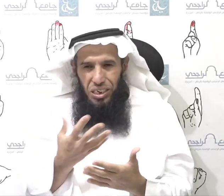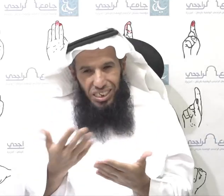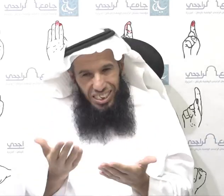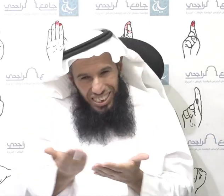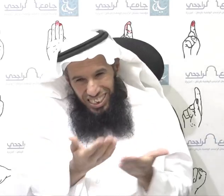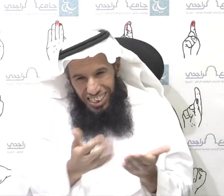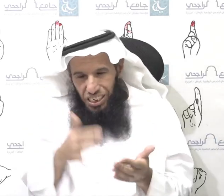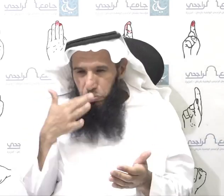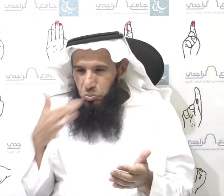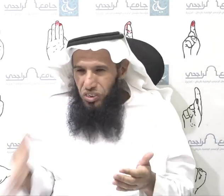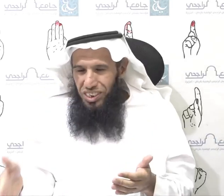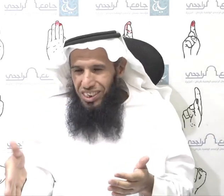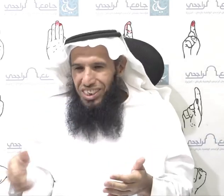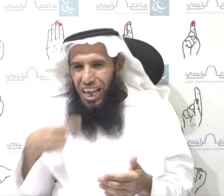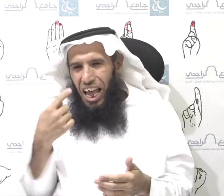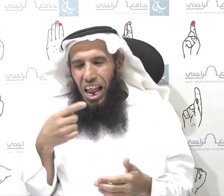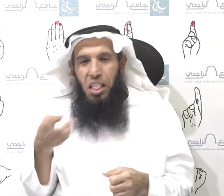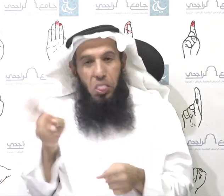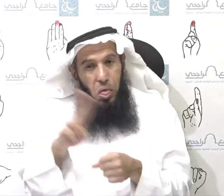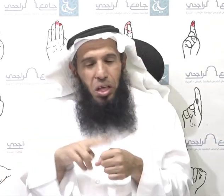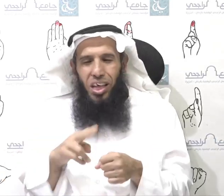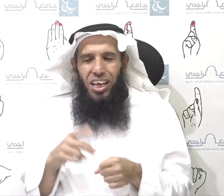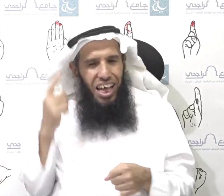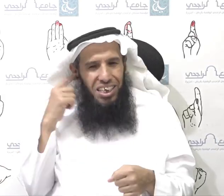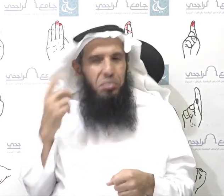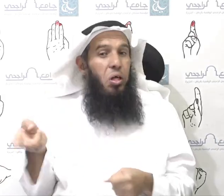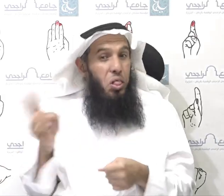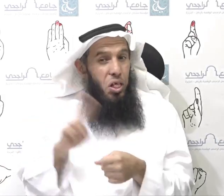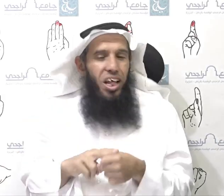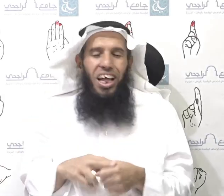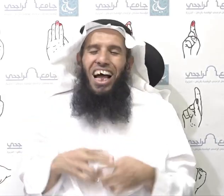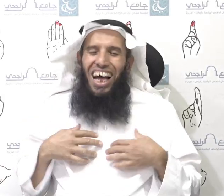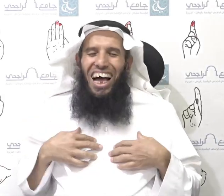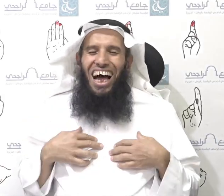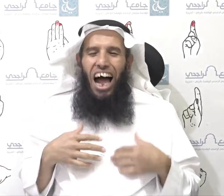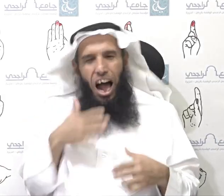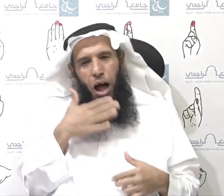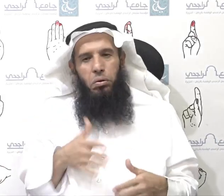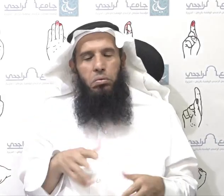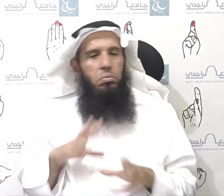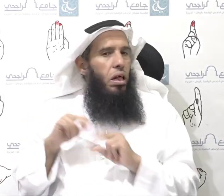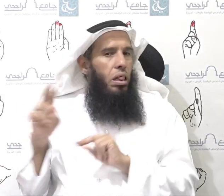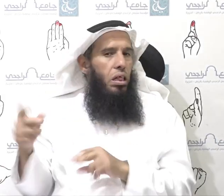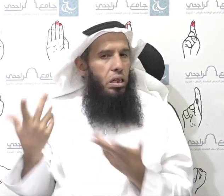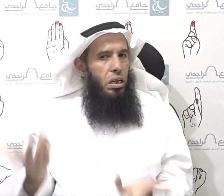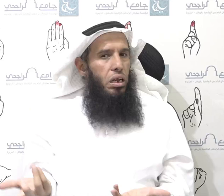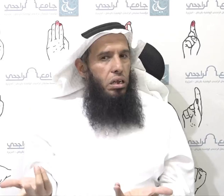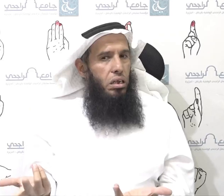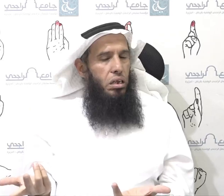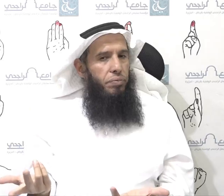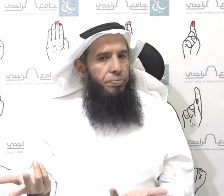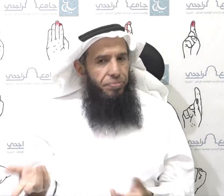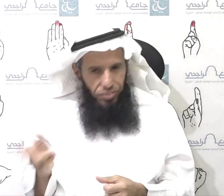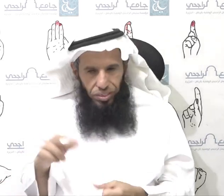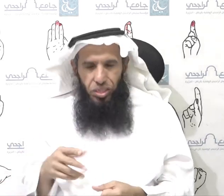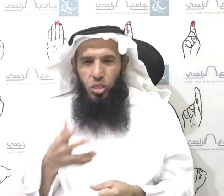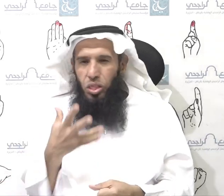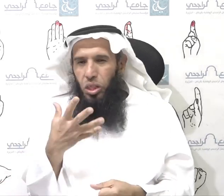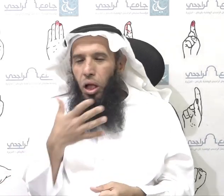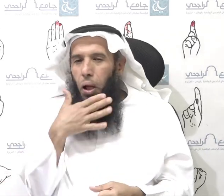فيضحك لك منها ويسمعها منك المرة تلو الأخرى، بل قد يطلب منك إعادتها،